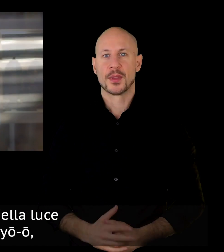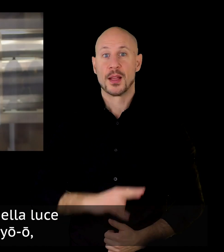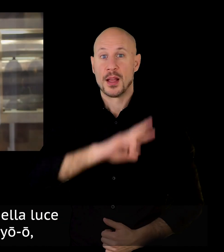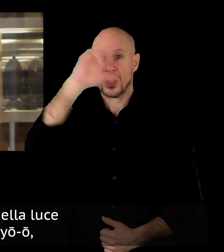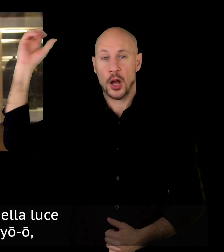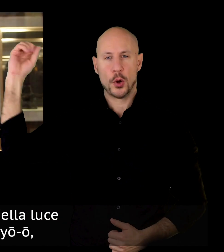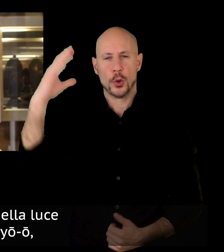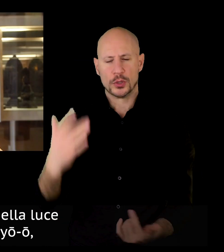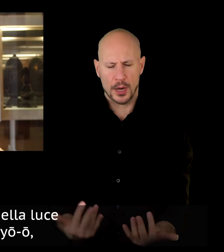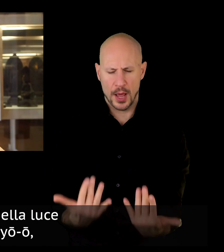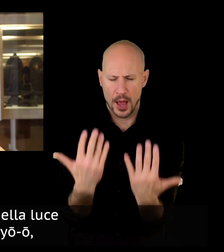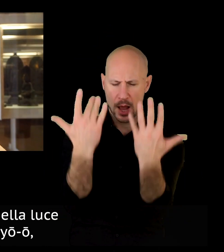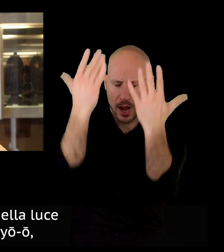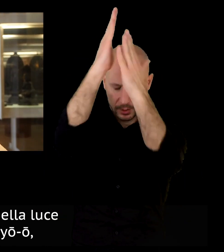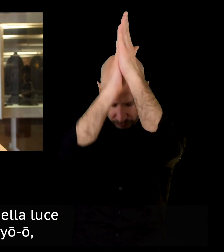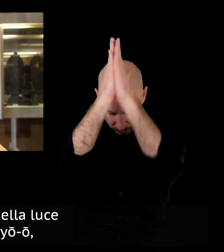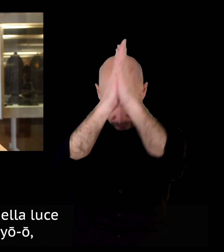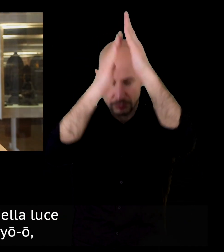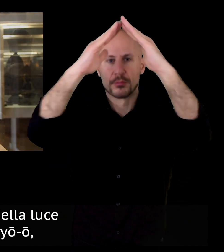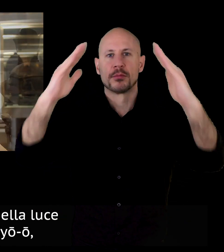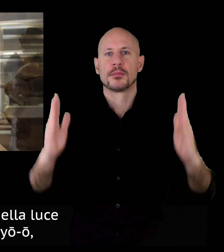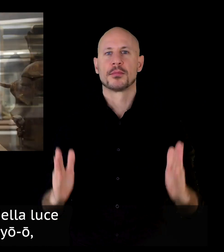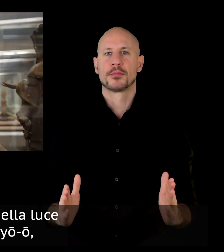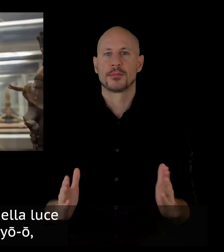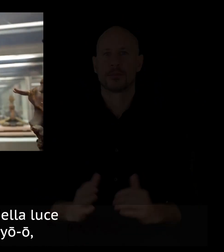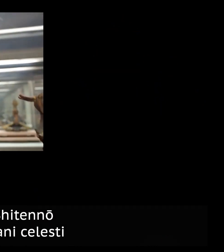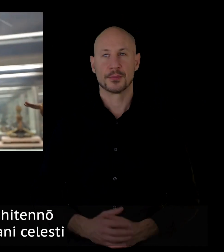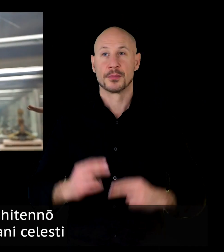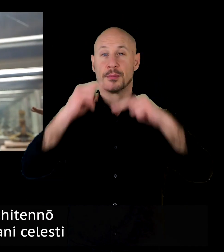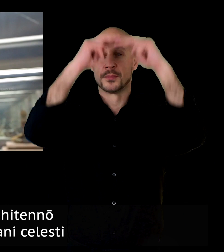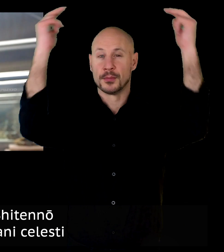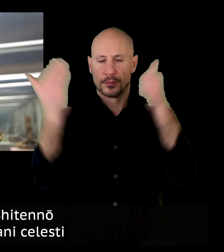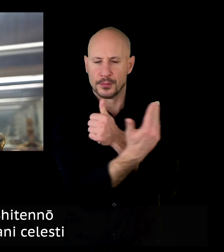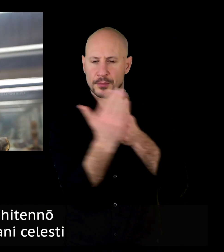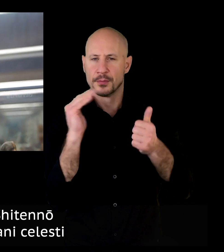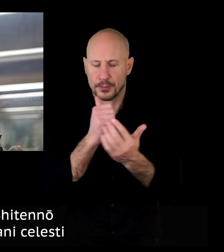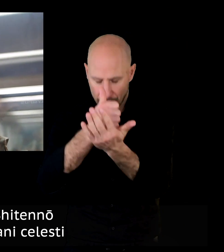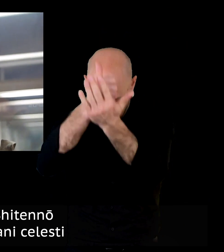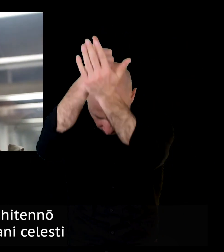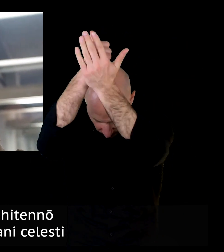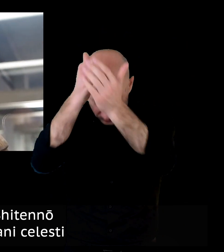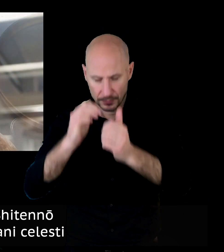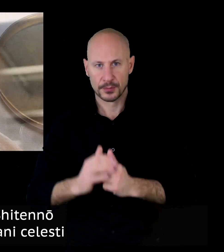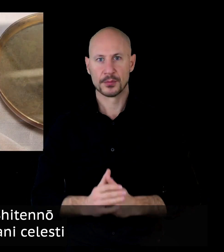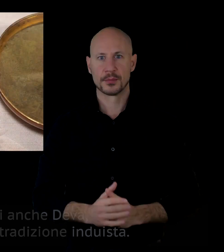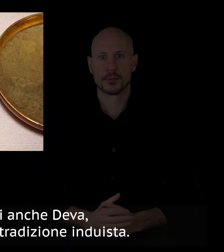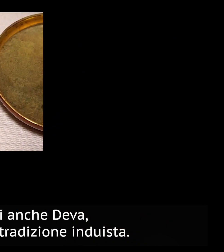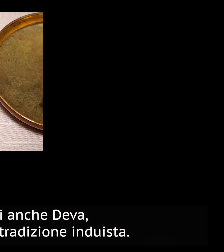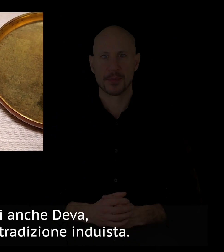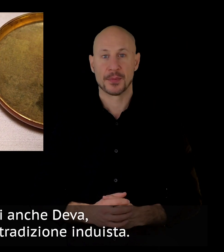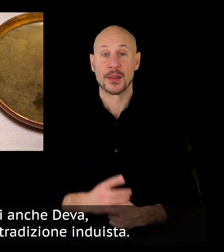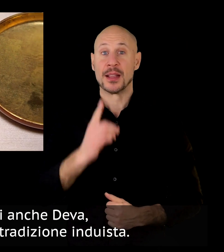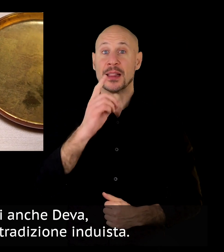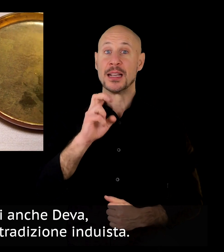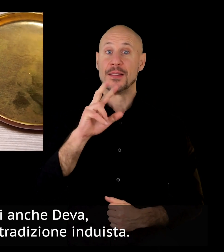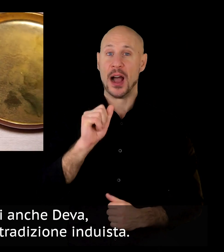dei re della luce ultimi a hop degli chic n i guardiani celesti ayten